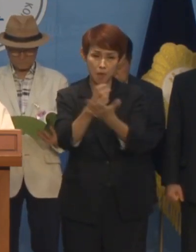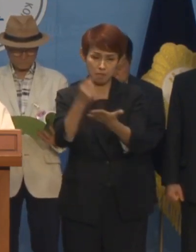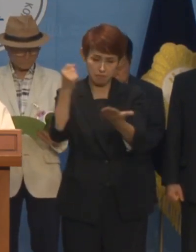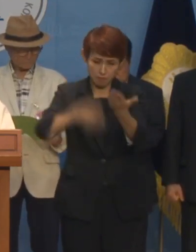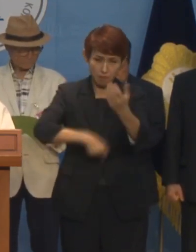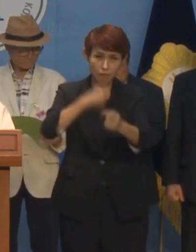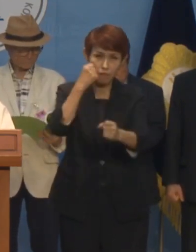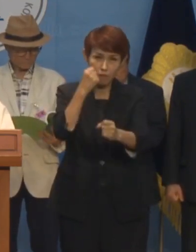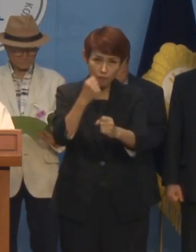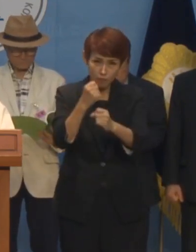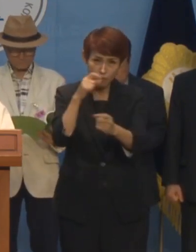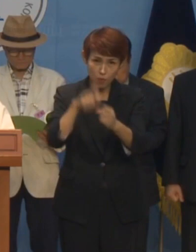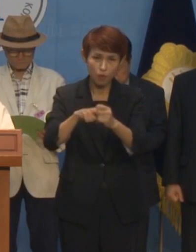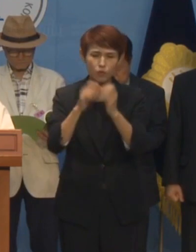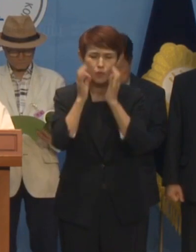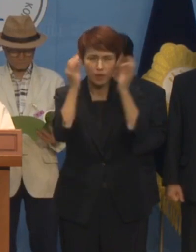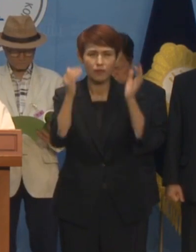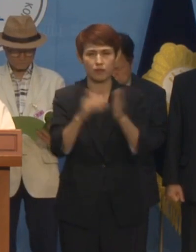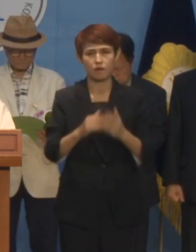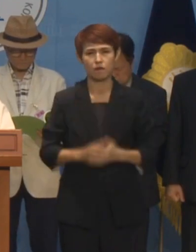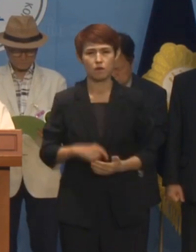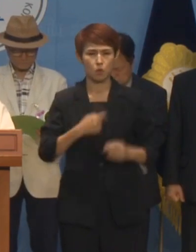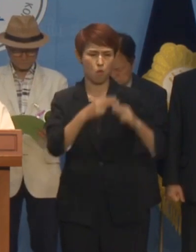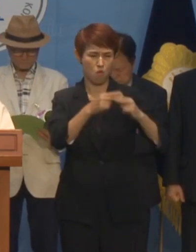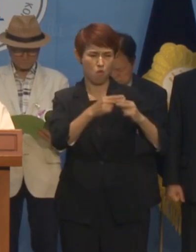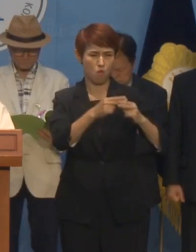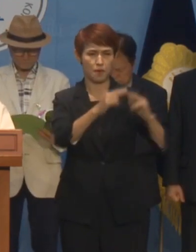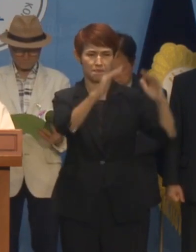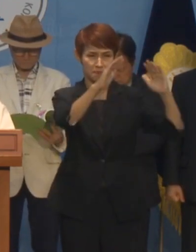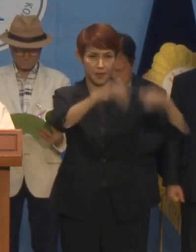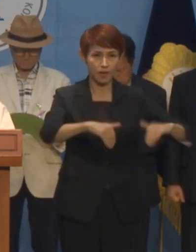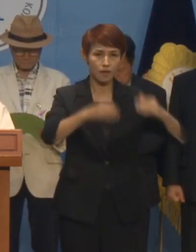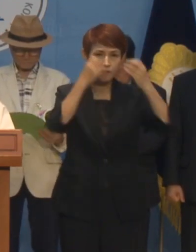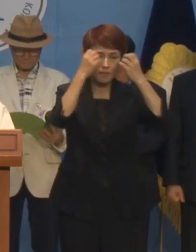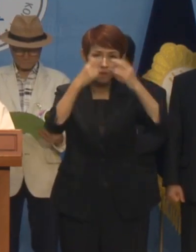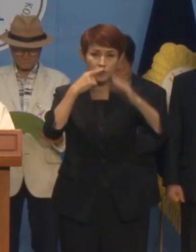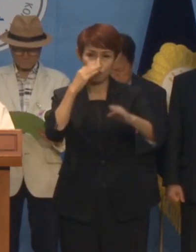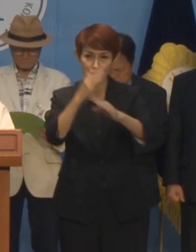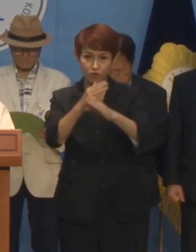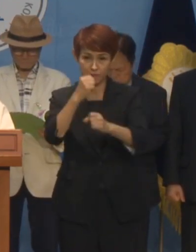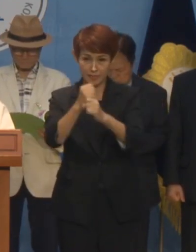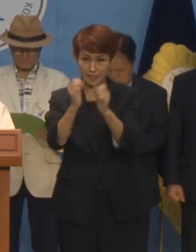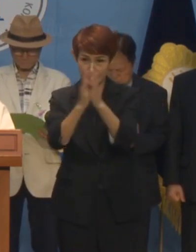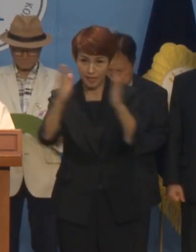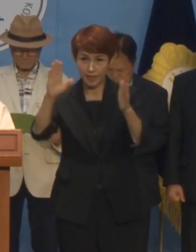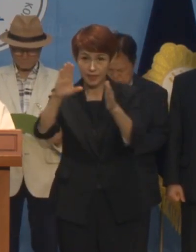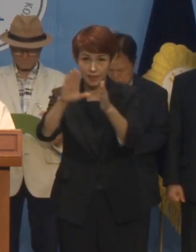노력해왔다. 독재체제가 무너지고 새로운 민주체제가 만들어질 때마다